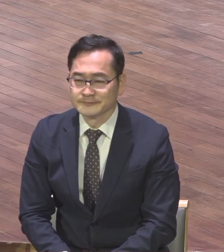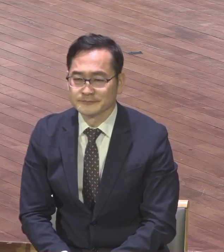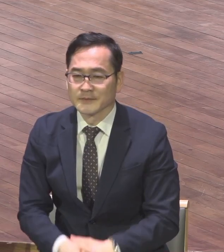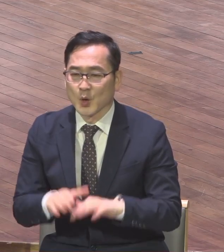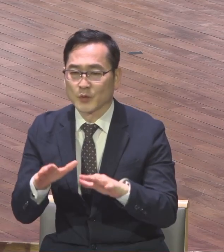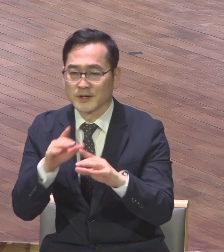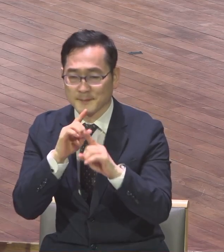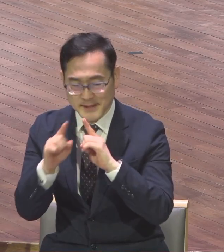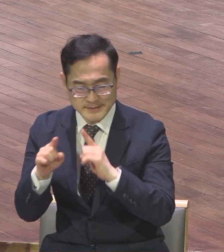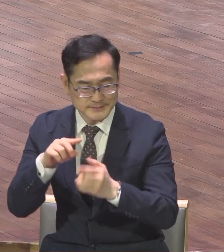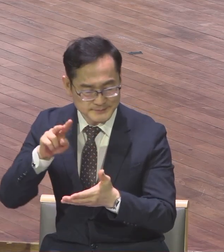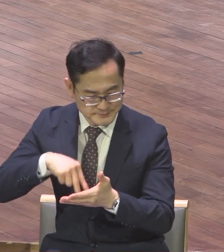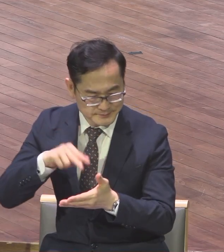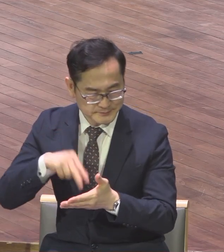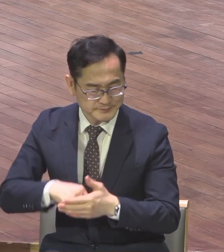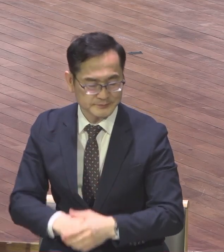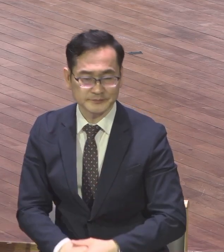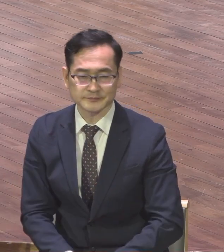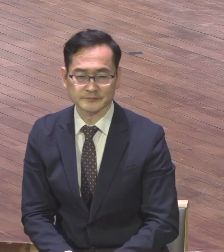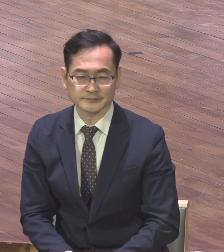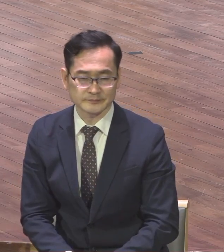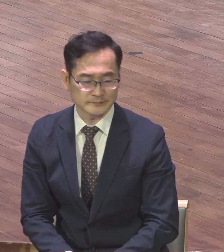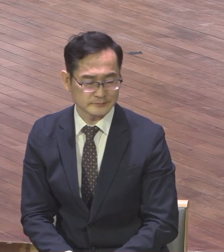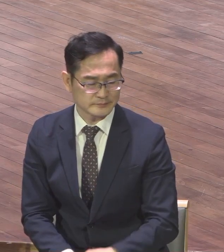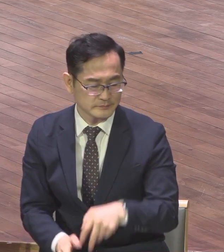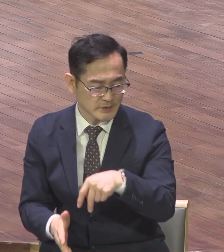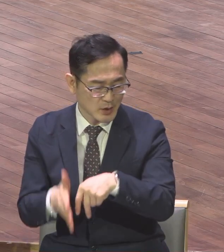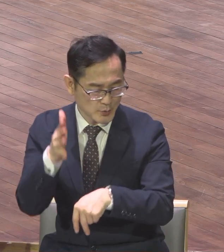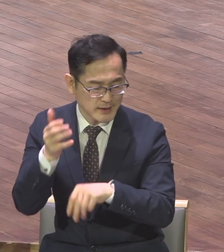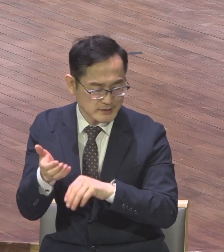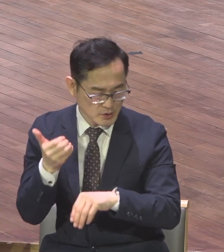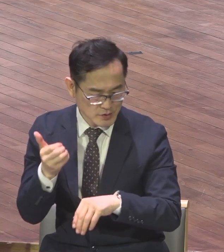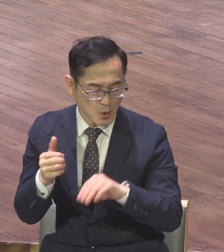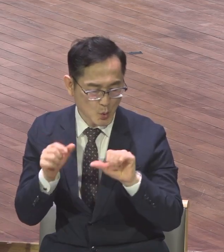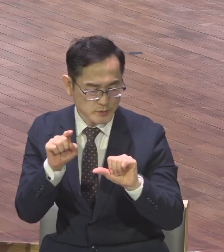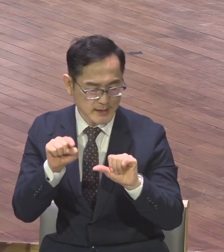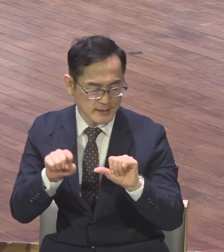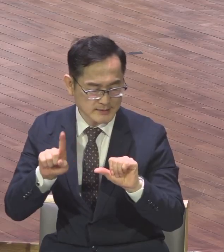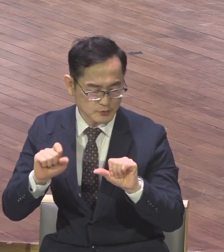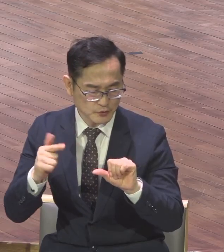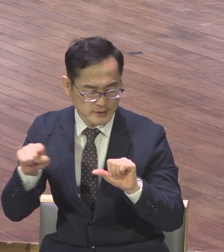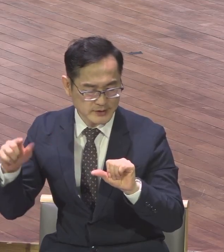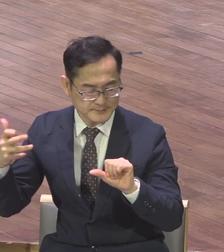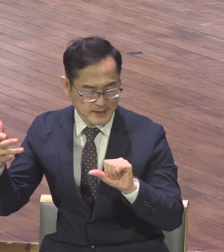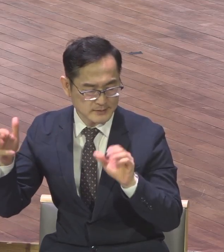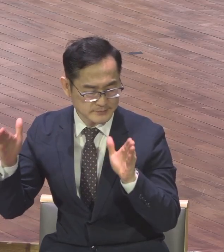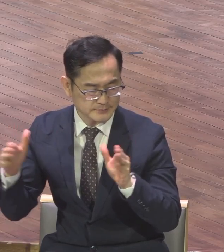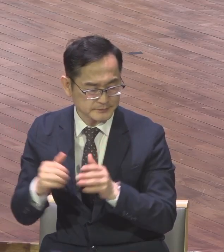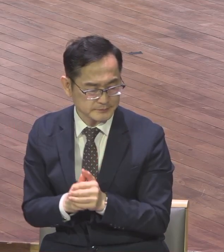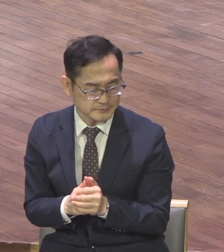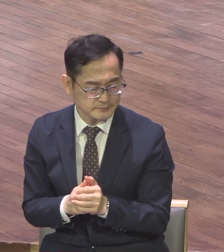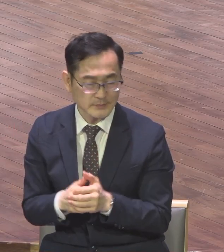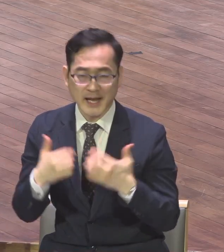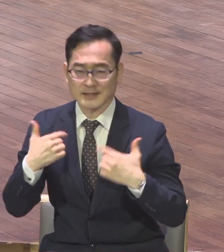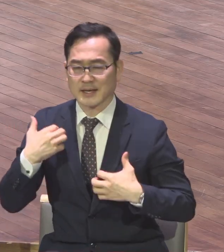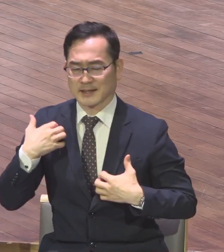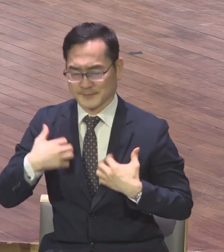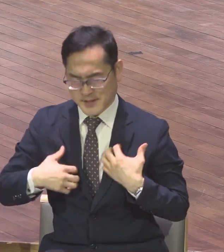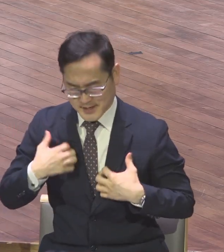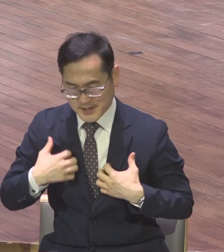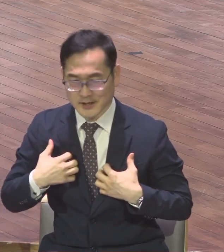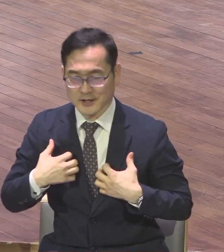은혜 받고 성취될 하나님 말씀은 데살로니가전서 5장 16절에서 18절 말씀입니다.